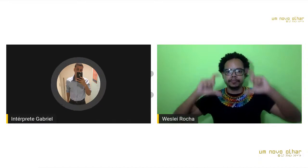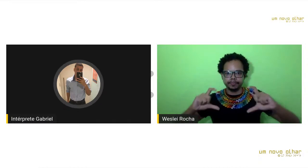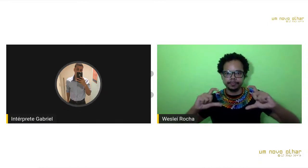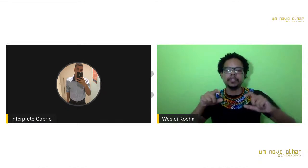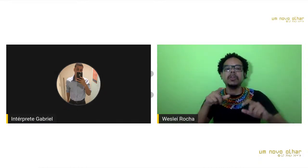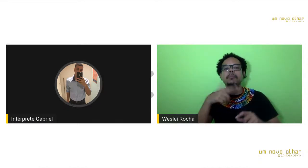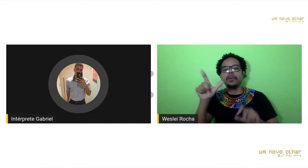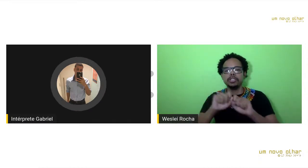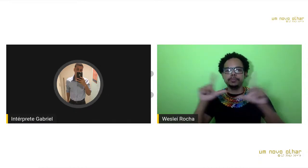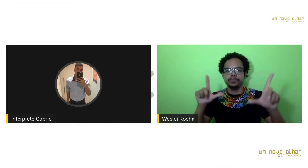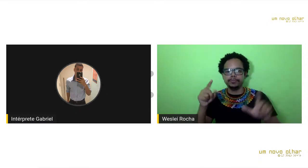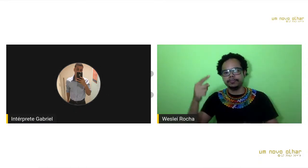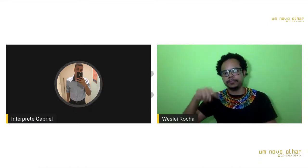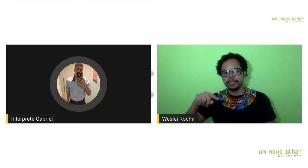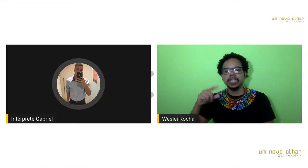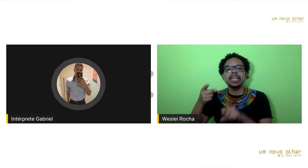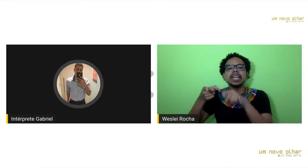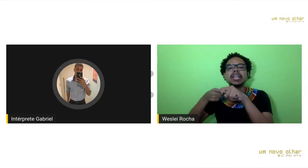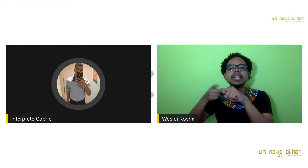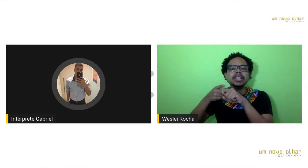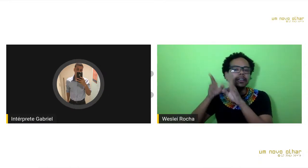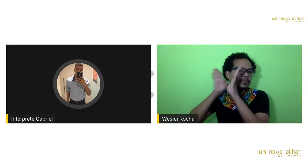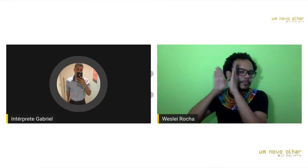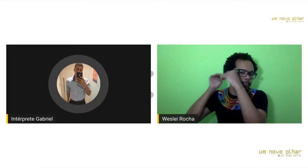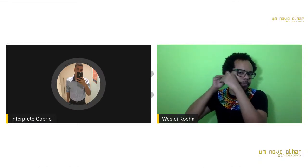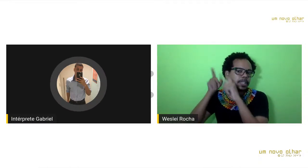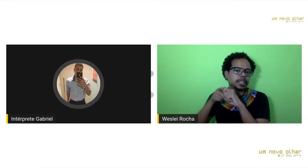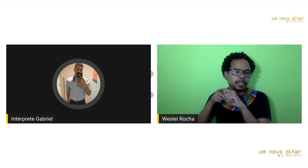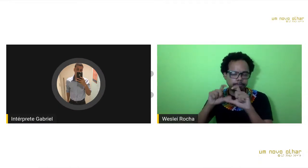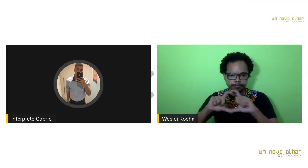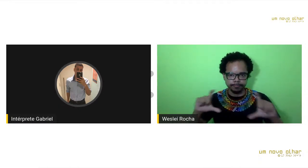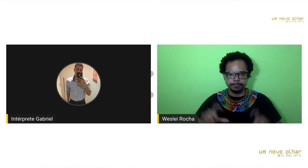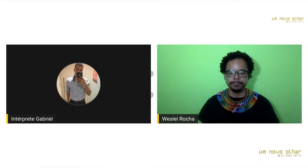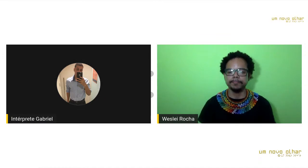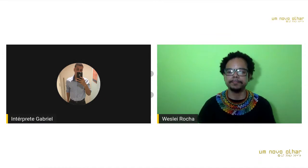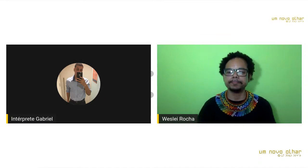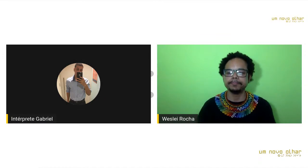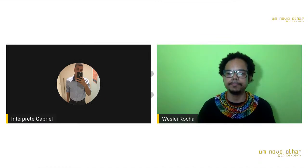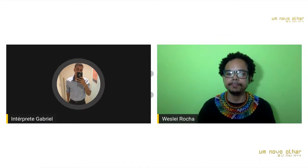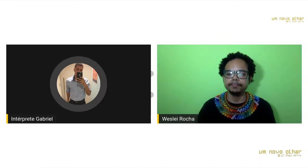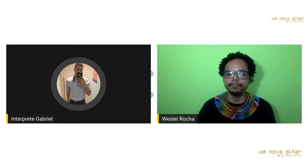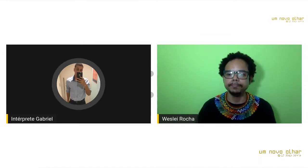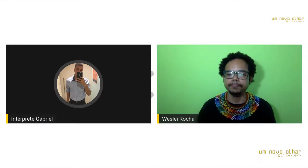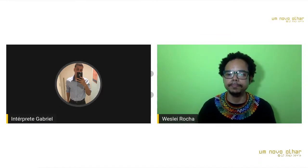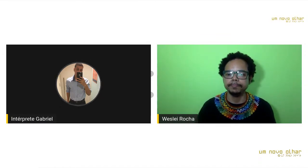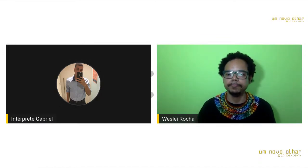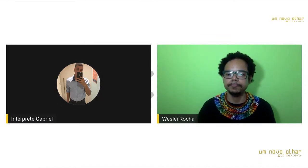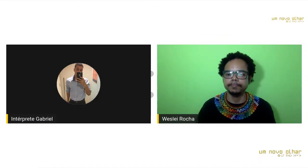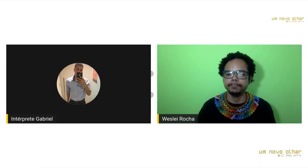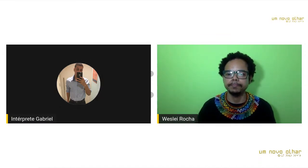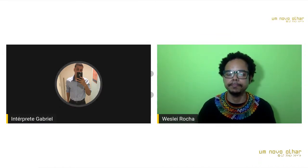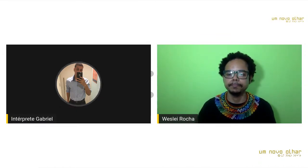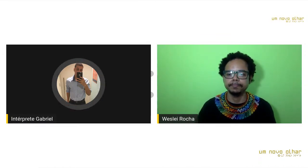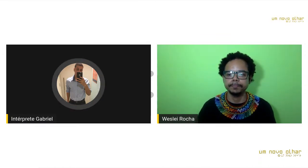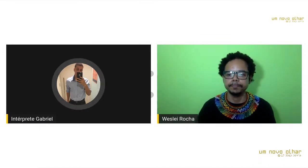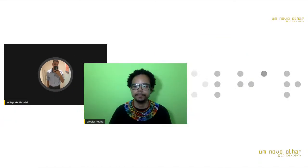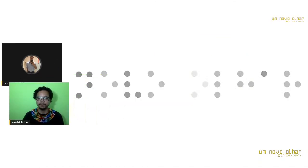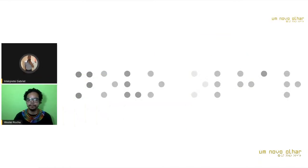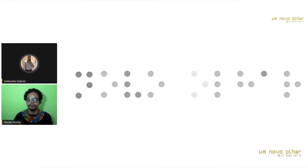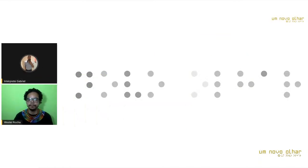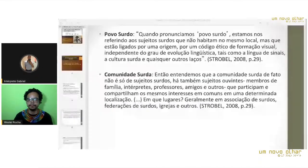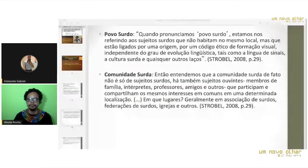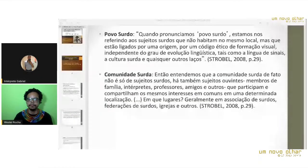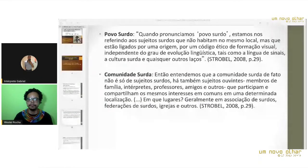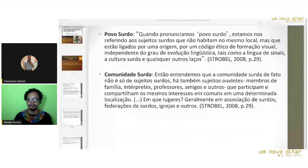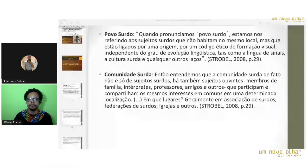ouvintismo foi a comunidade surda acarretou com muito tempo também temos pode